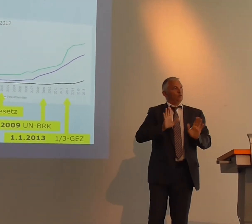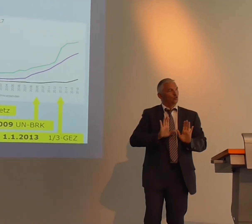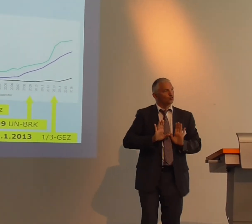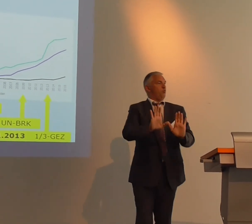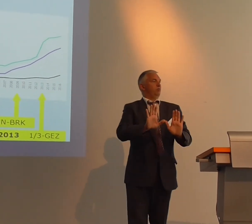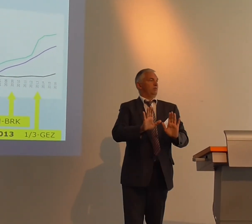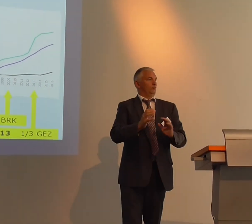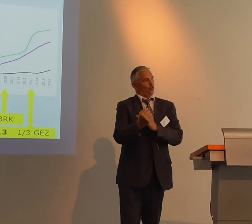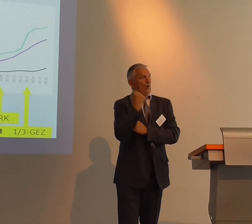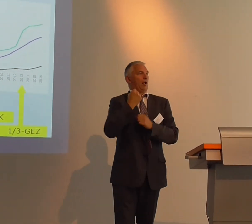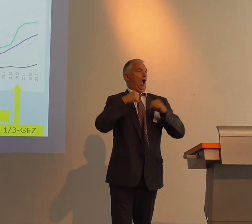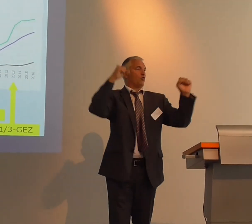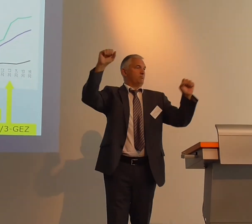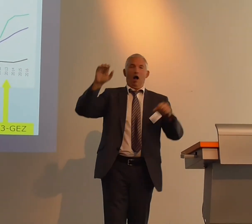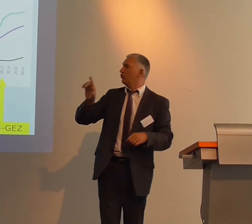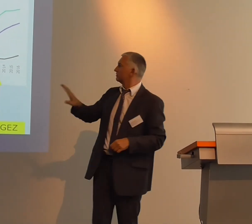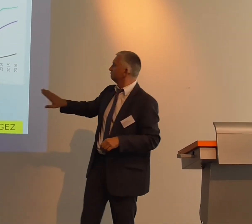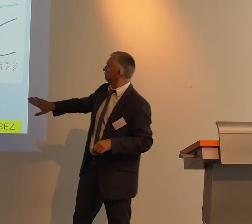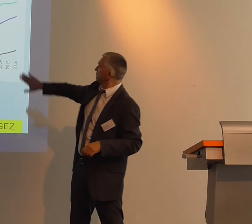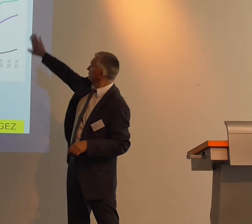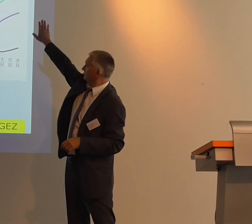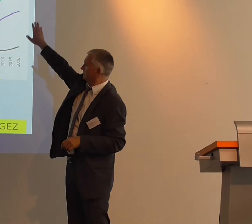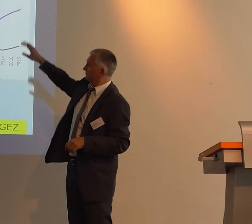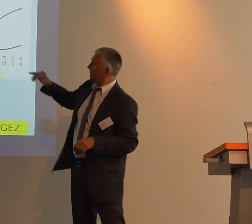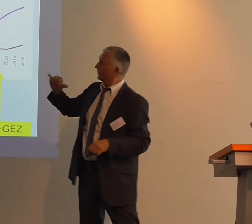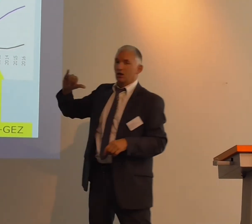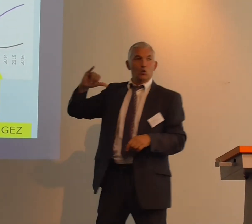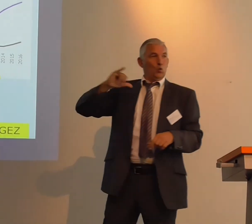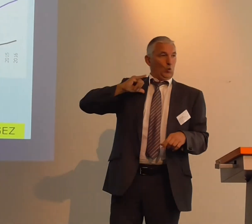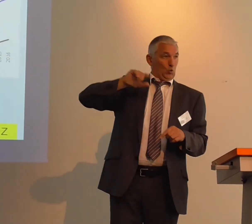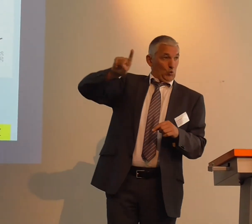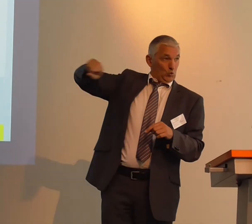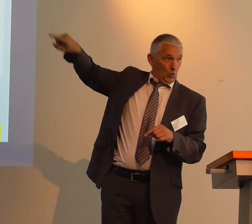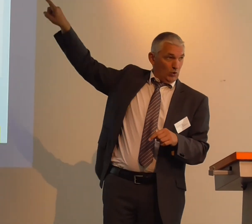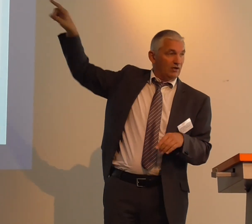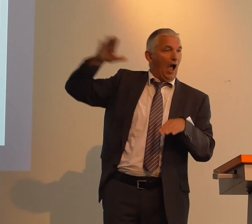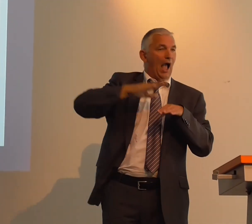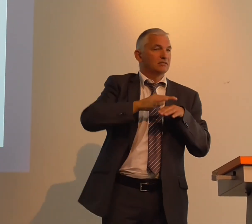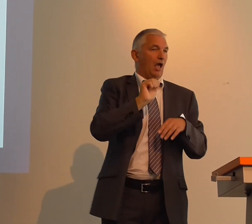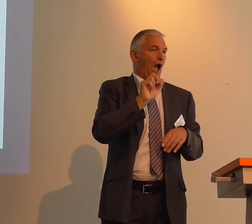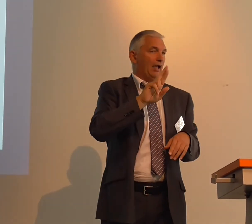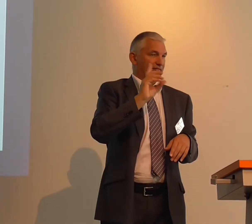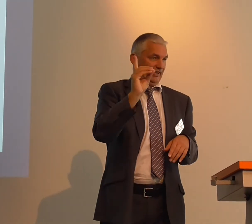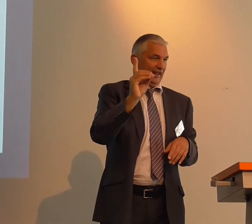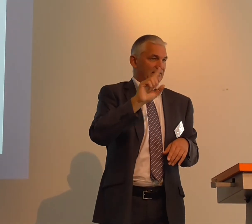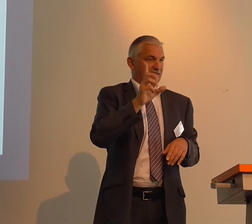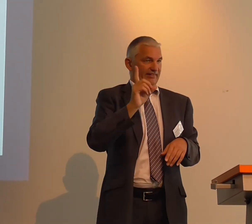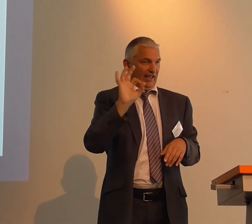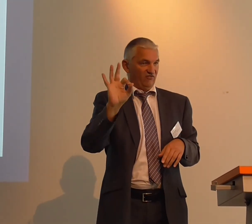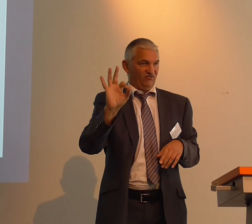Ja, das gab nochmal sozusagen einen Anstoß, um die Quote eben entsprechend auszubauen. Und